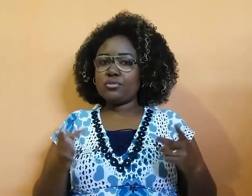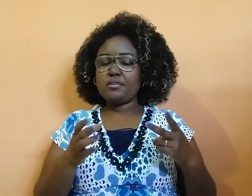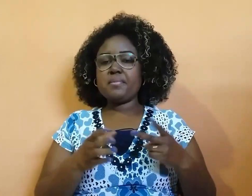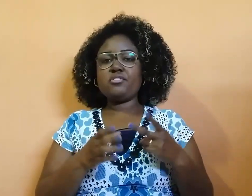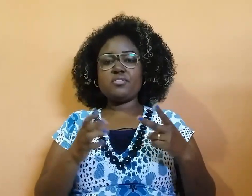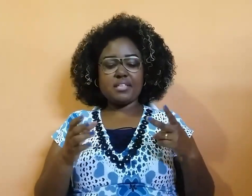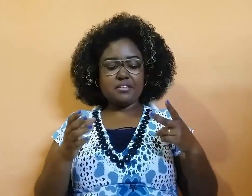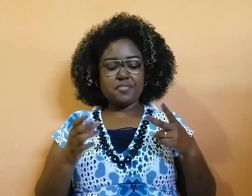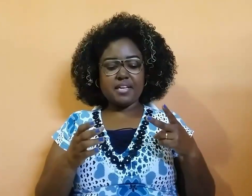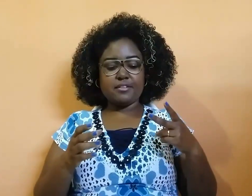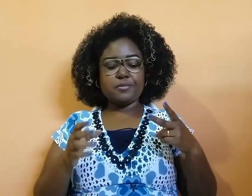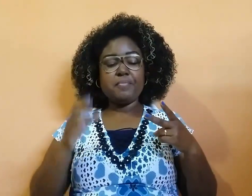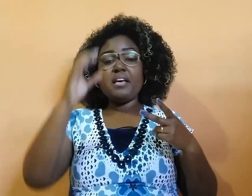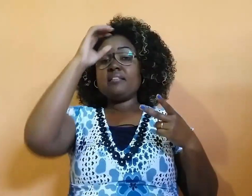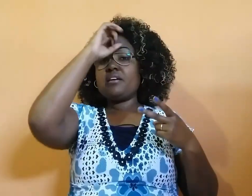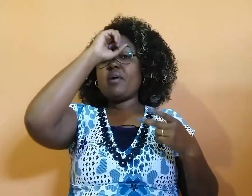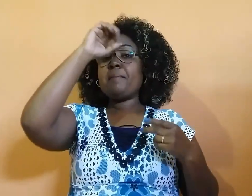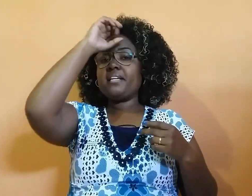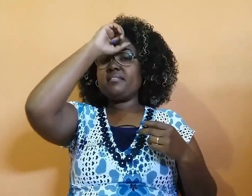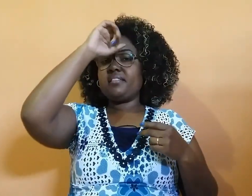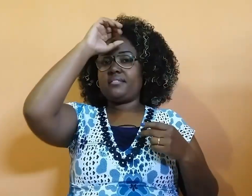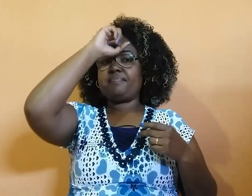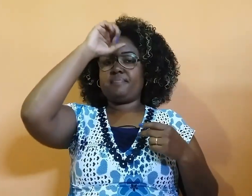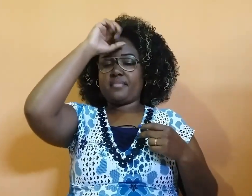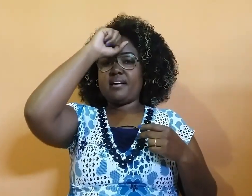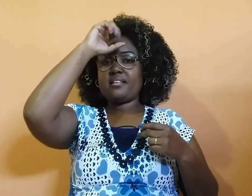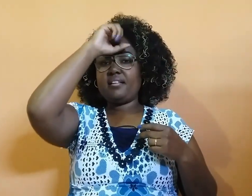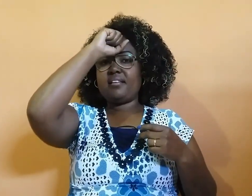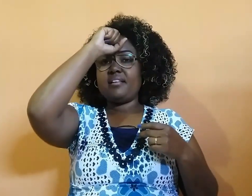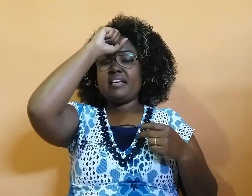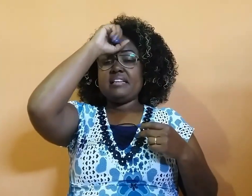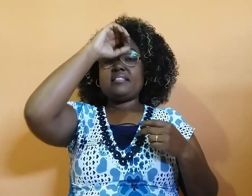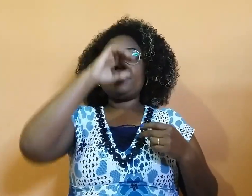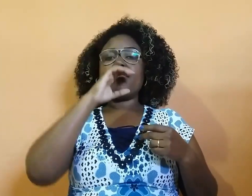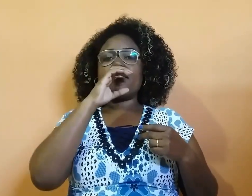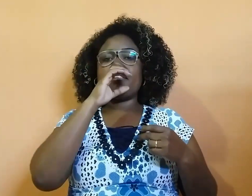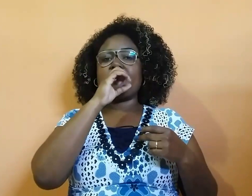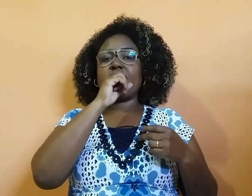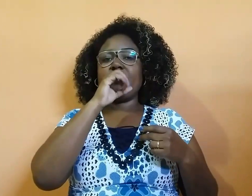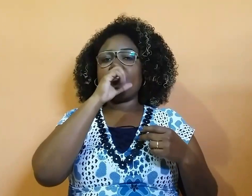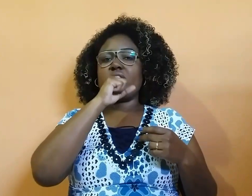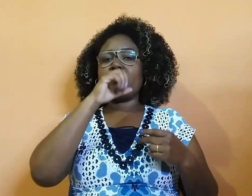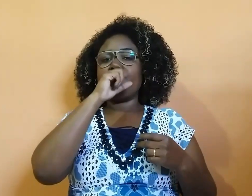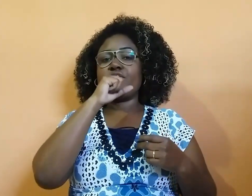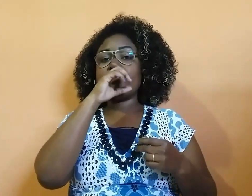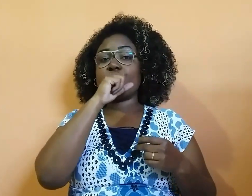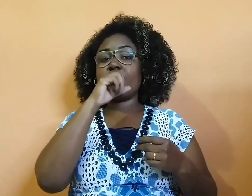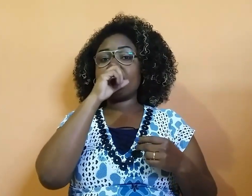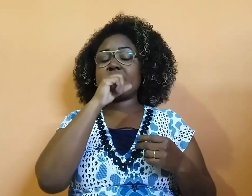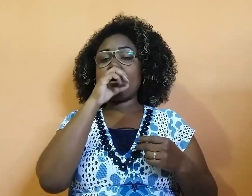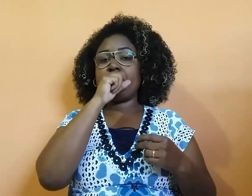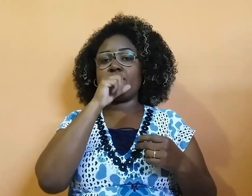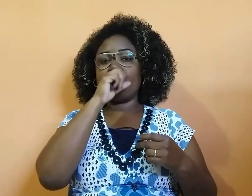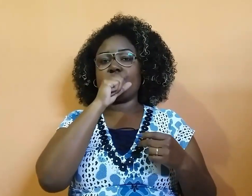totalmente significa então aprender é aqui se eu vencer aqui ó já se torna sábado